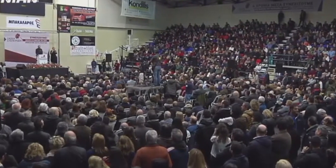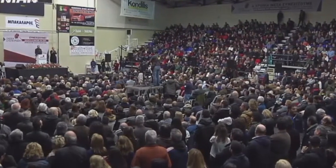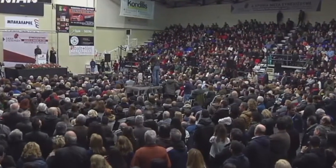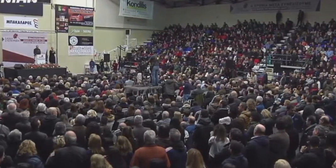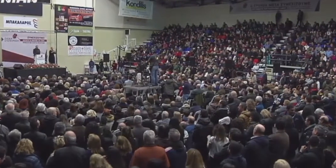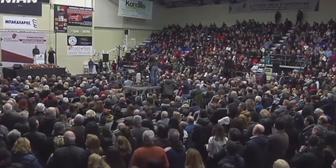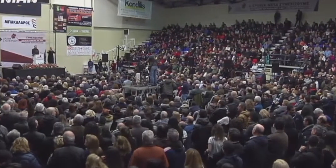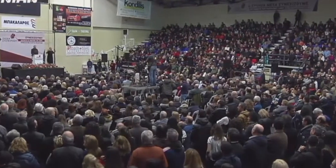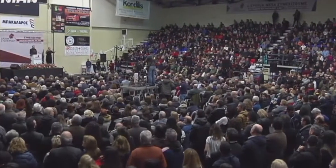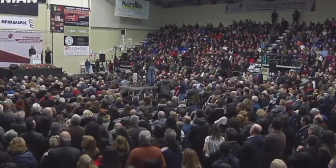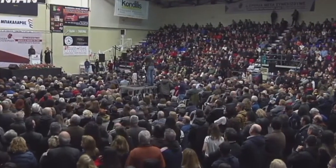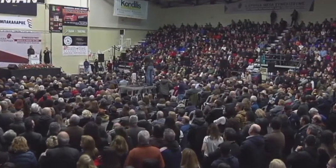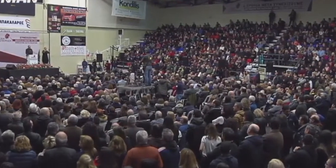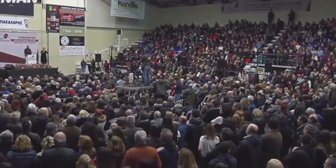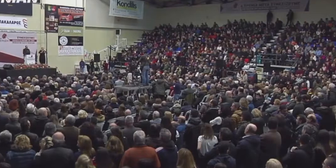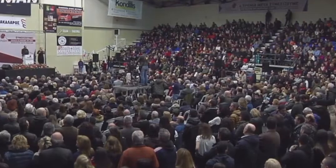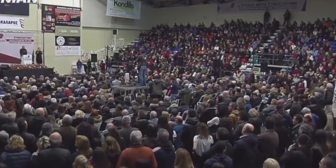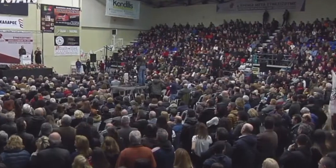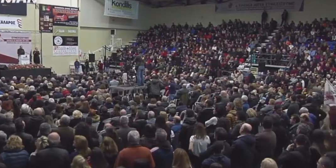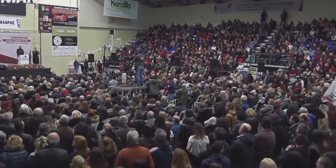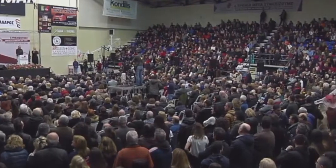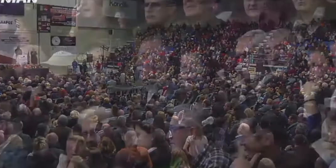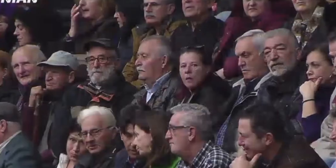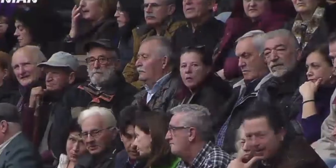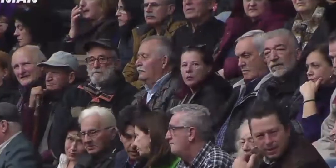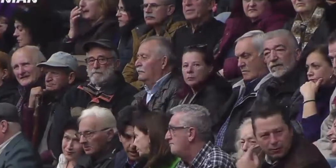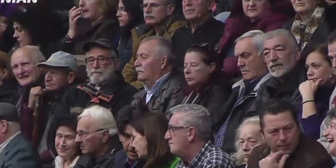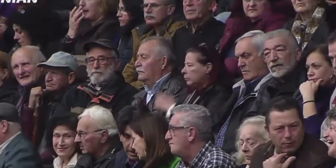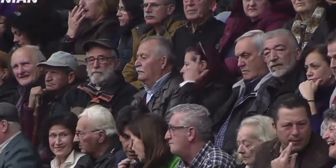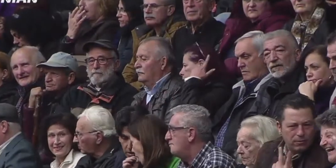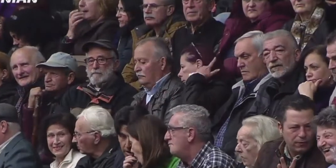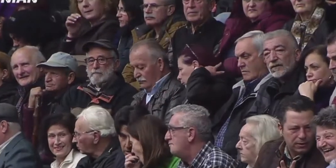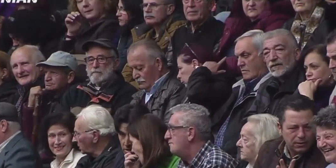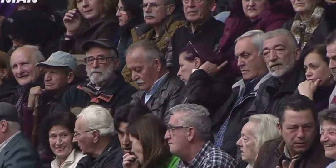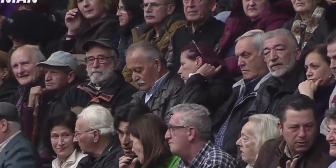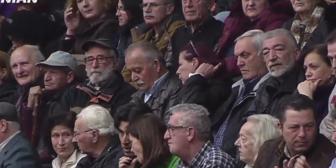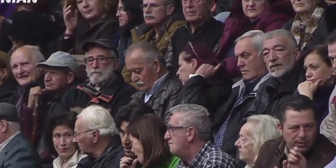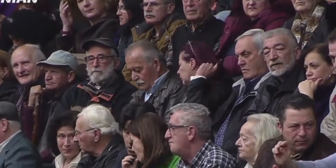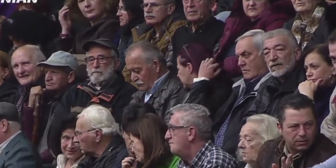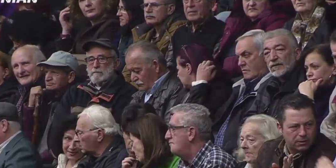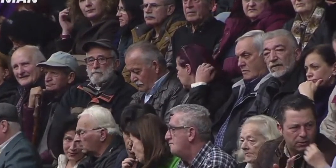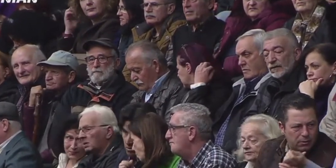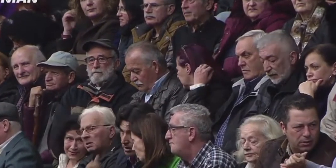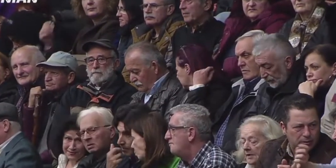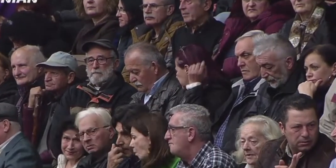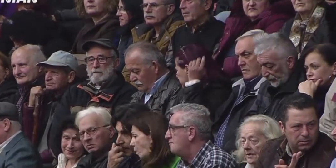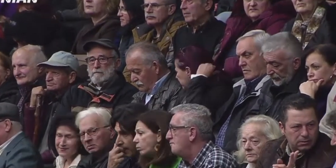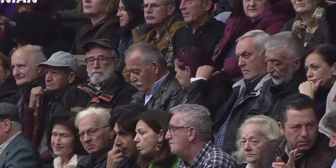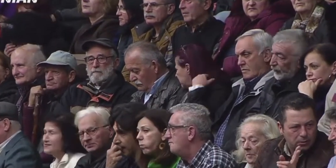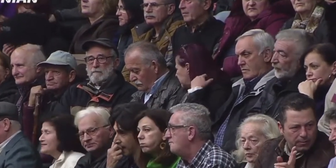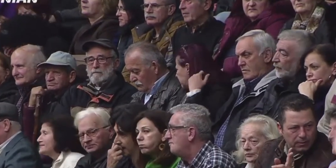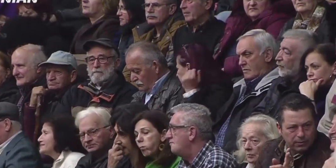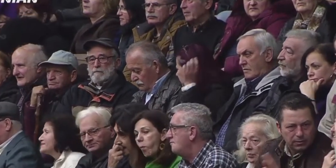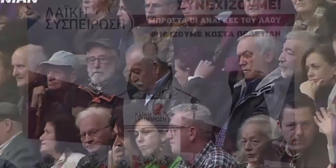ακομμάτιστη, αυτοδιοικητική, ενωτική ή φιλιρινιστές, είναι συνεπείς στη στήριξη αυτών